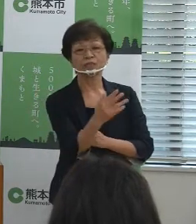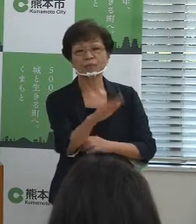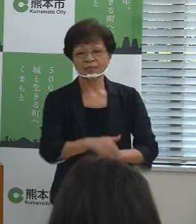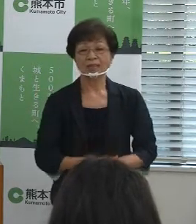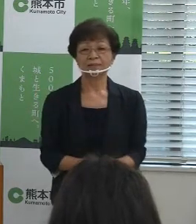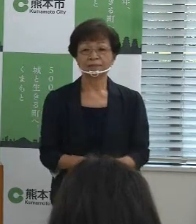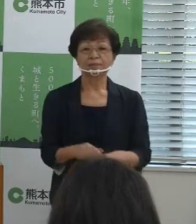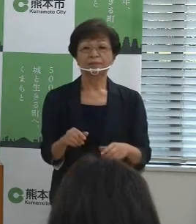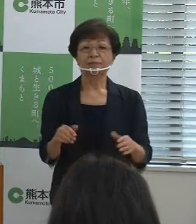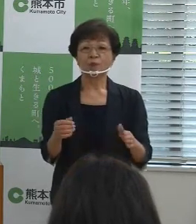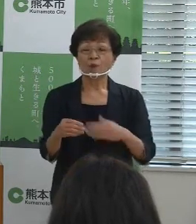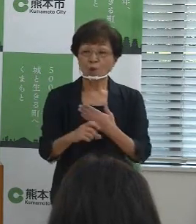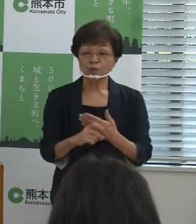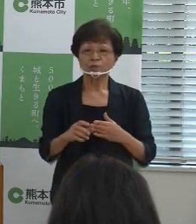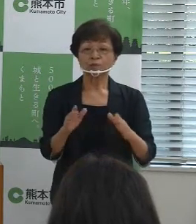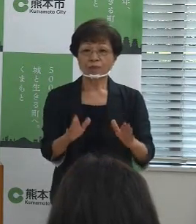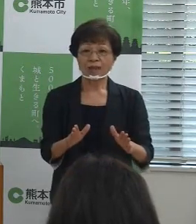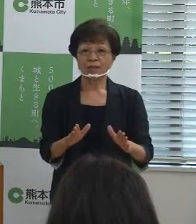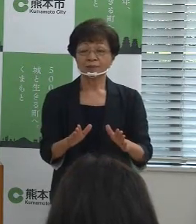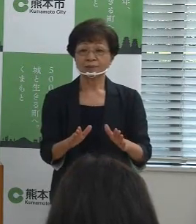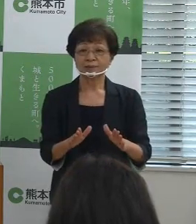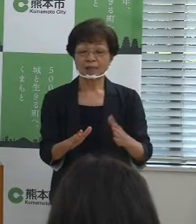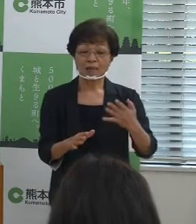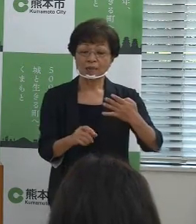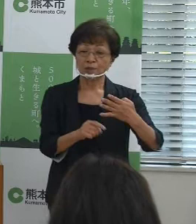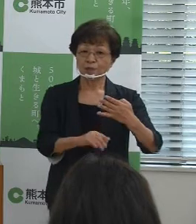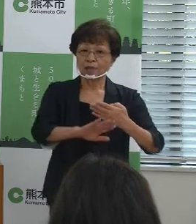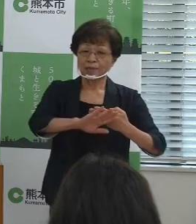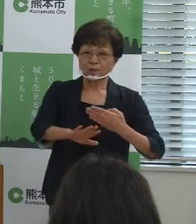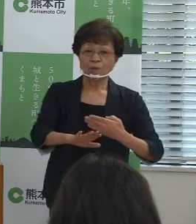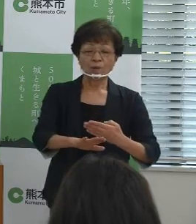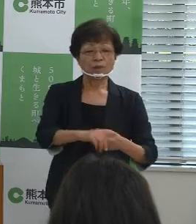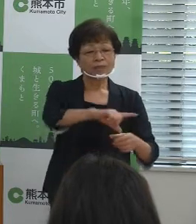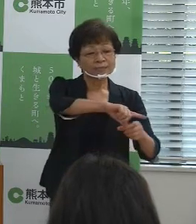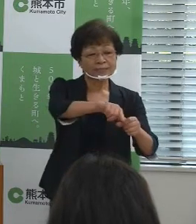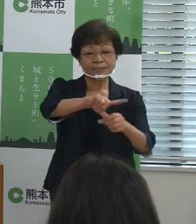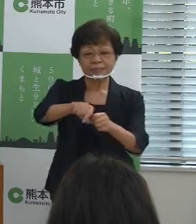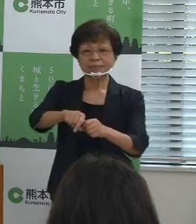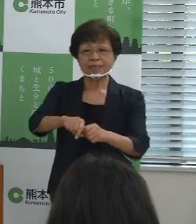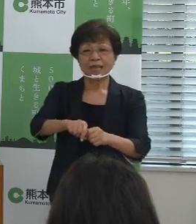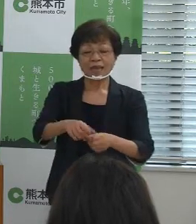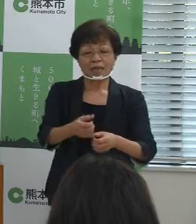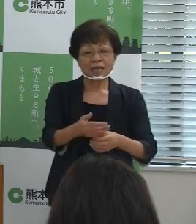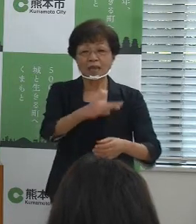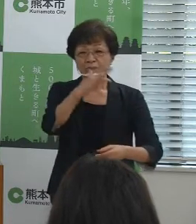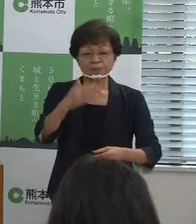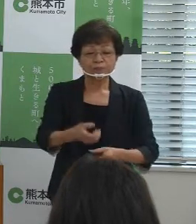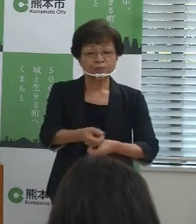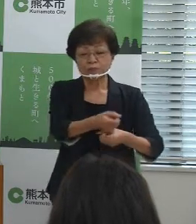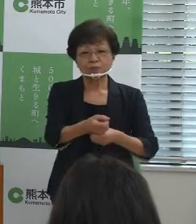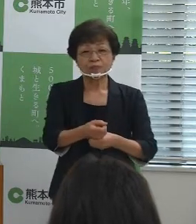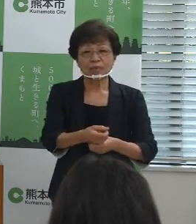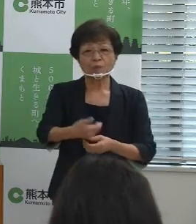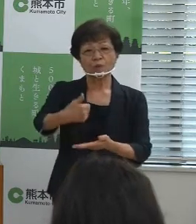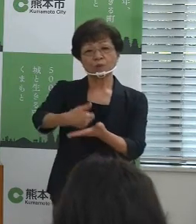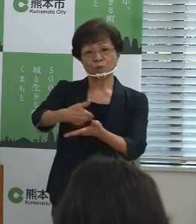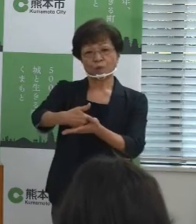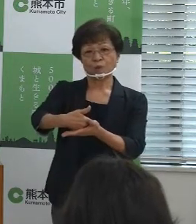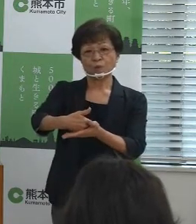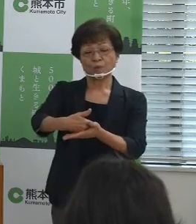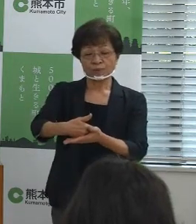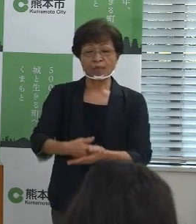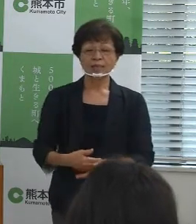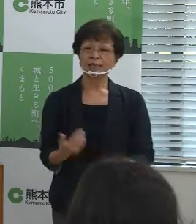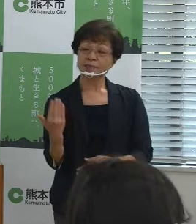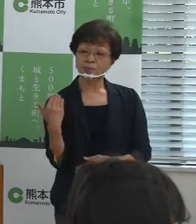につきましては、4日以降各自治体から給水車の派遣要請を受けまして、昨日7